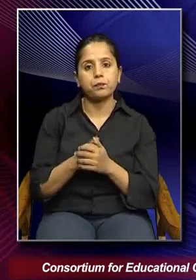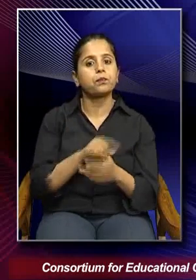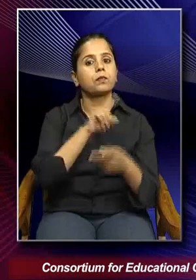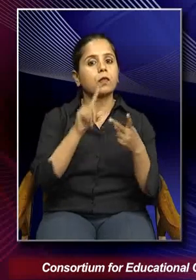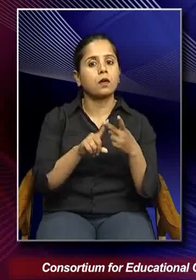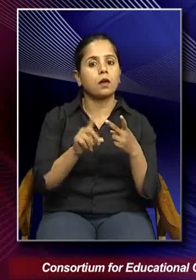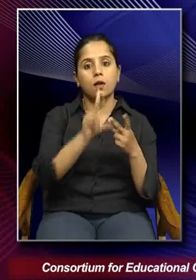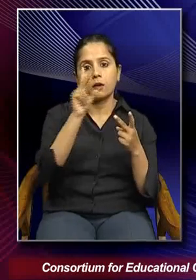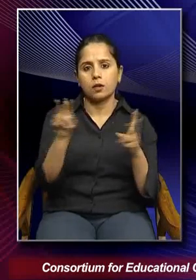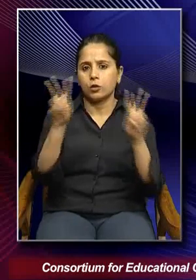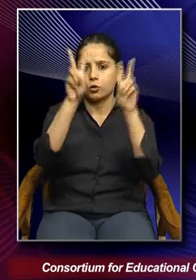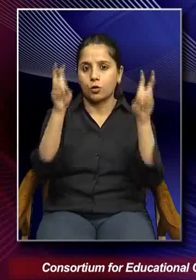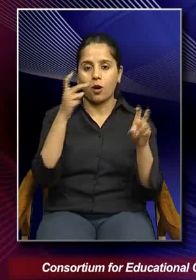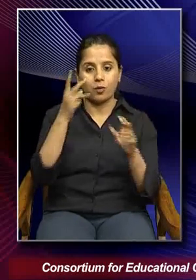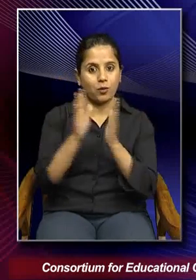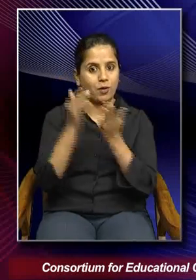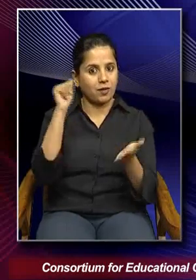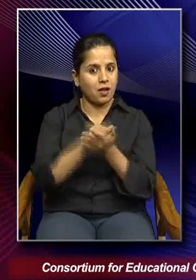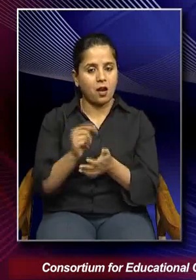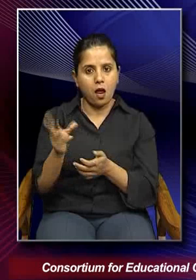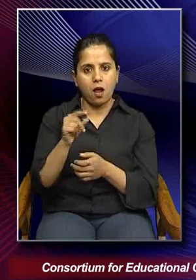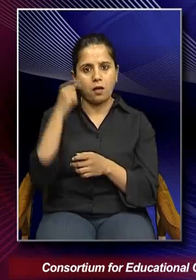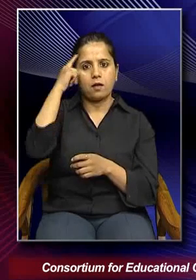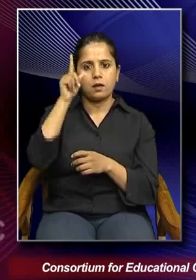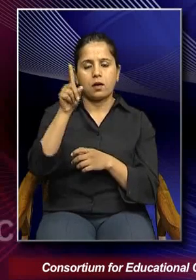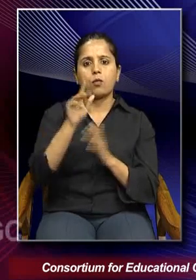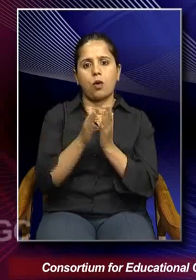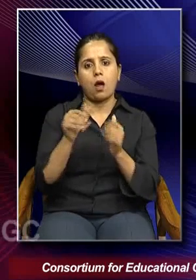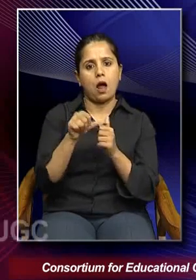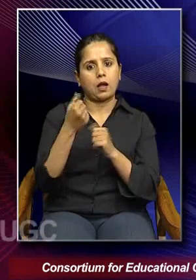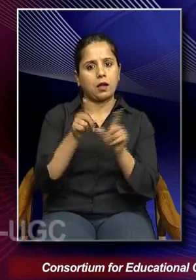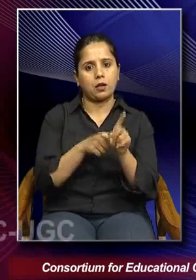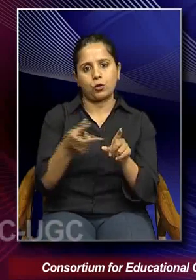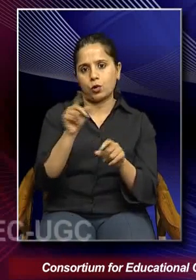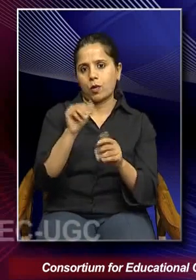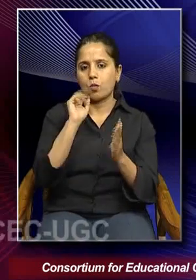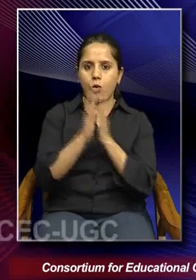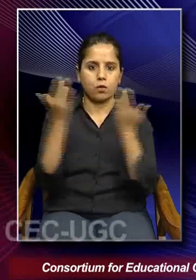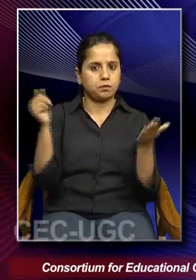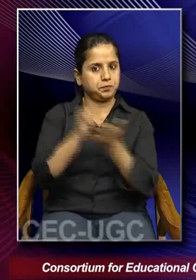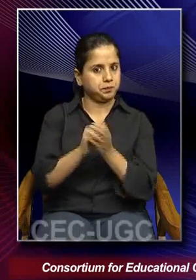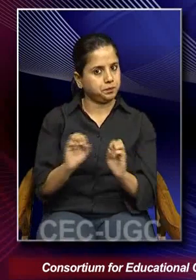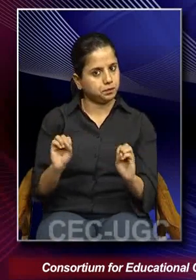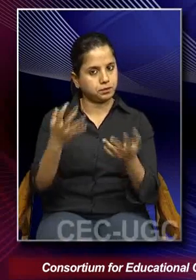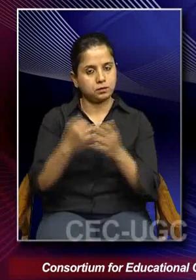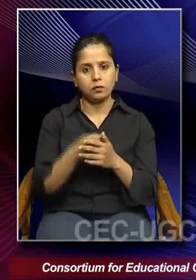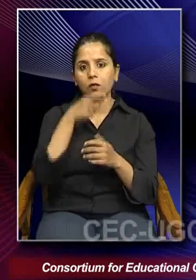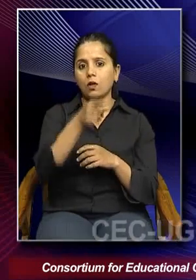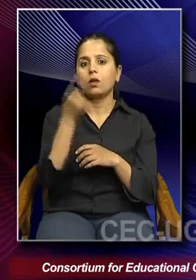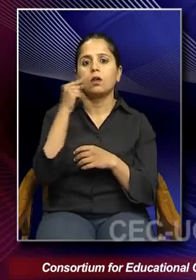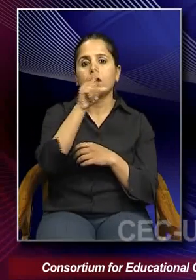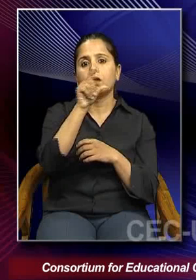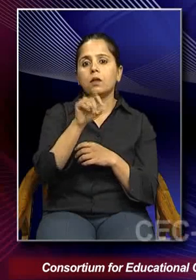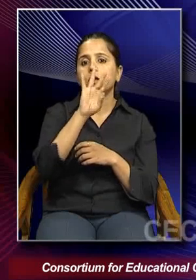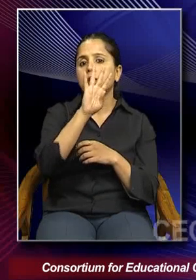सप्तक शीर्षक से फिर से एक सप्ताह का संपादन अगेन किया तार सप्तक 1943 के